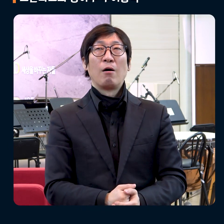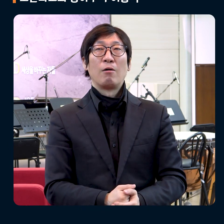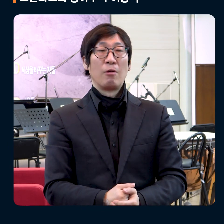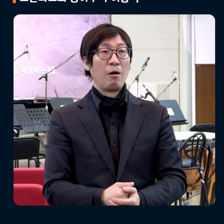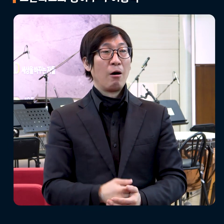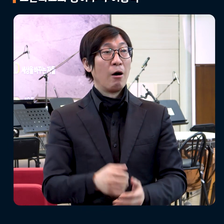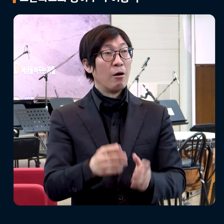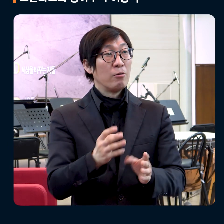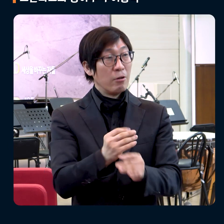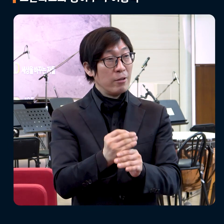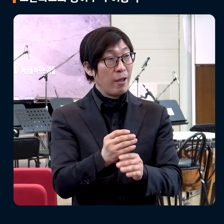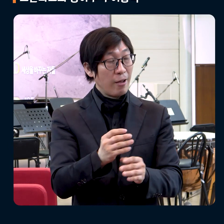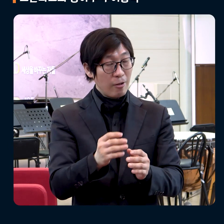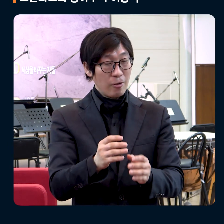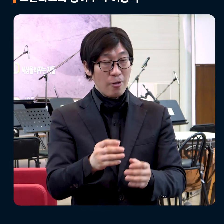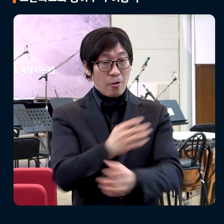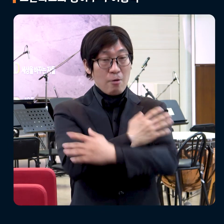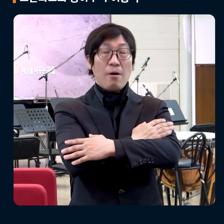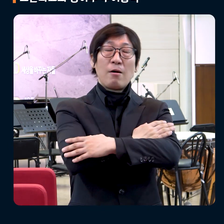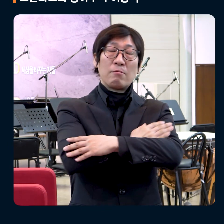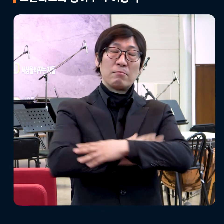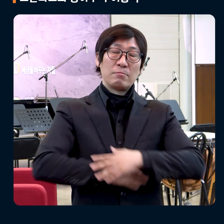겸손하게 팔이 내려가서 보면은 졸고 있대요.